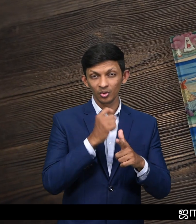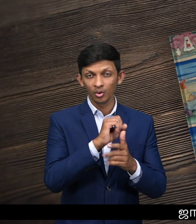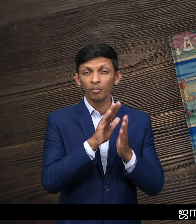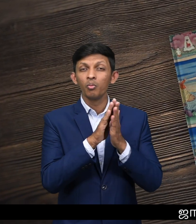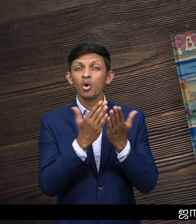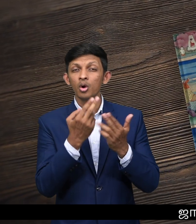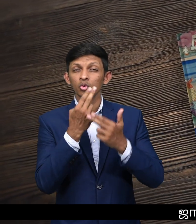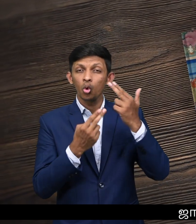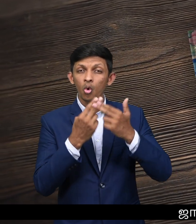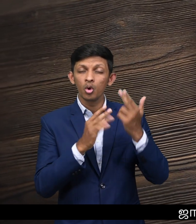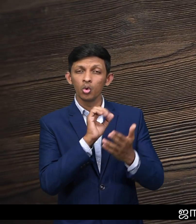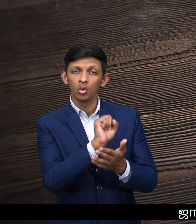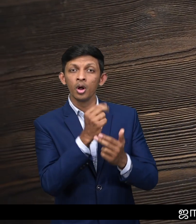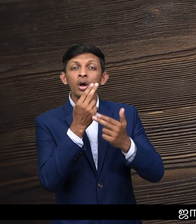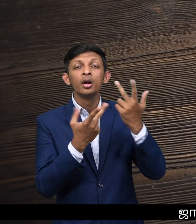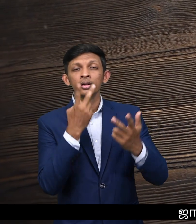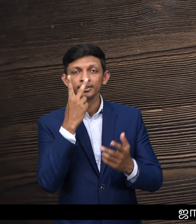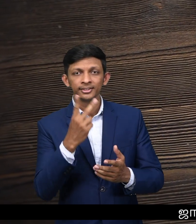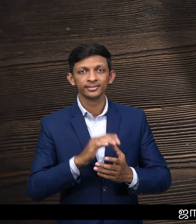ஜதக கதைகள்.